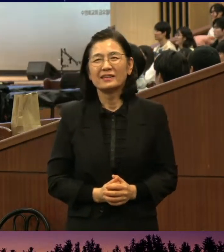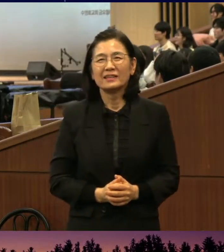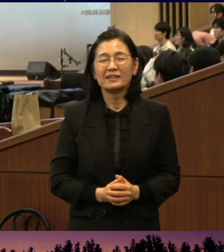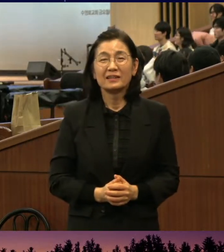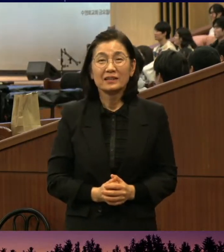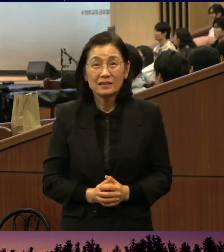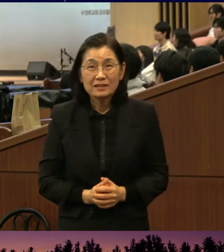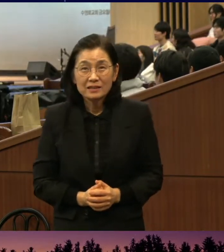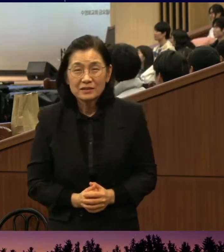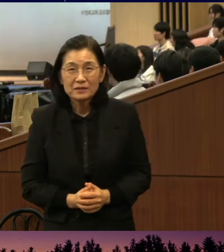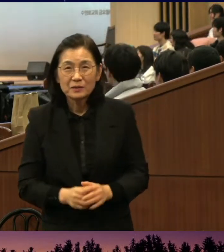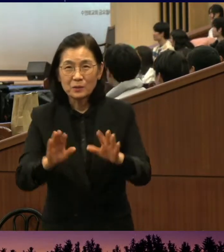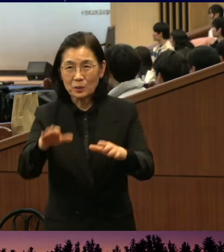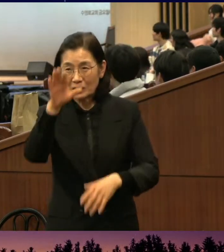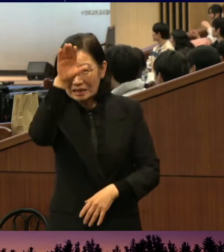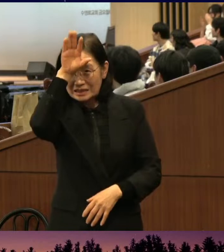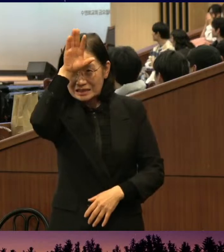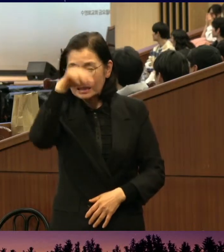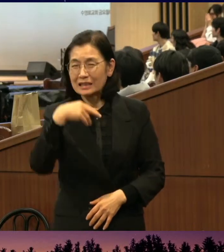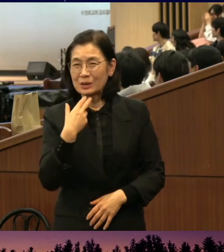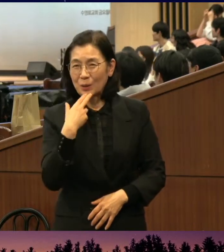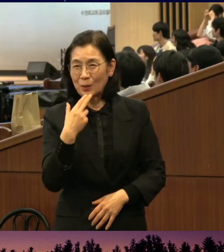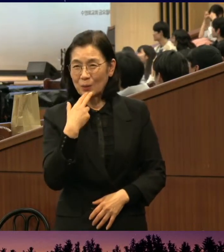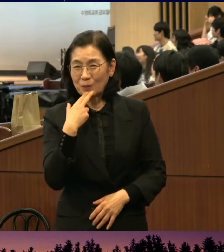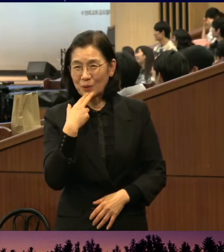오늘 치킨 없어요.